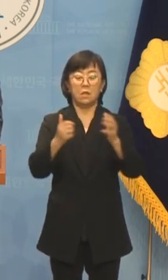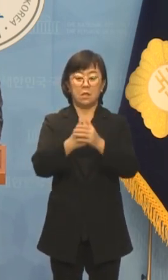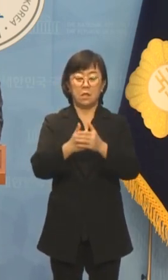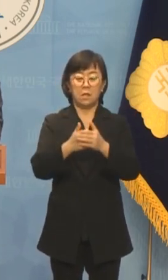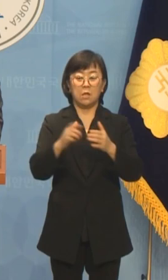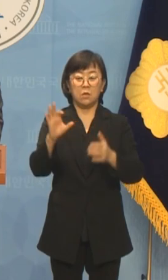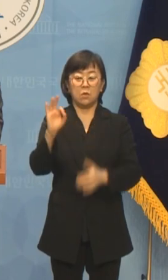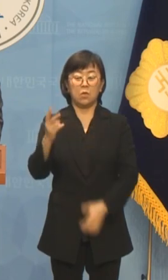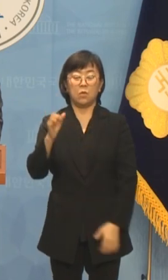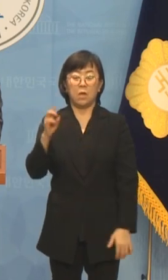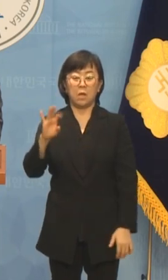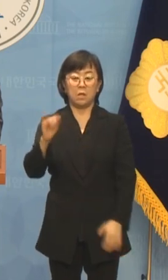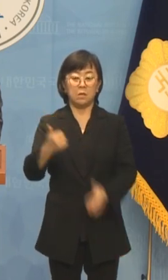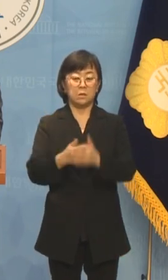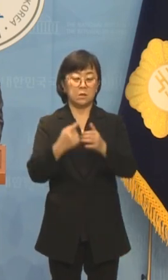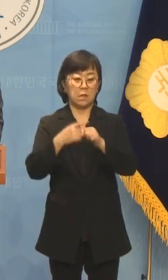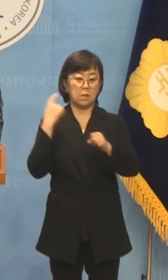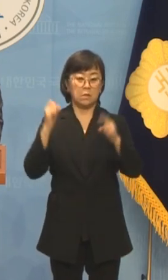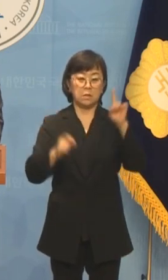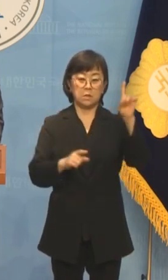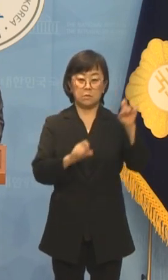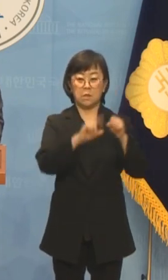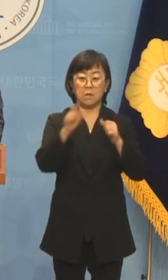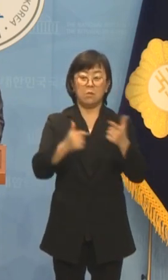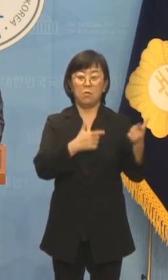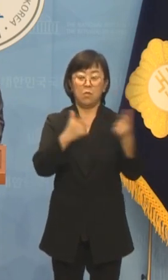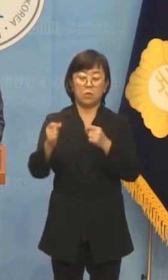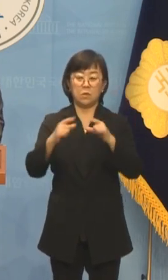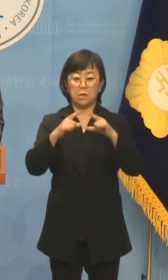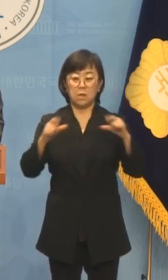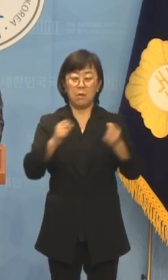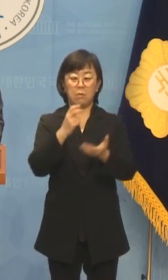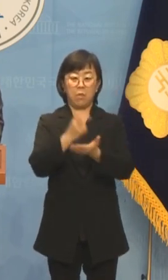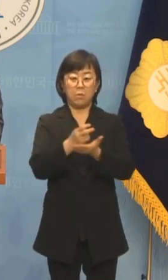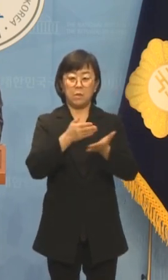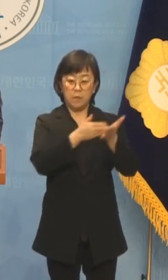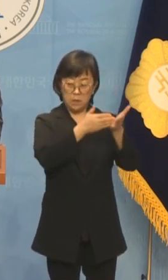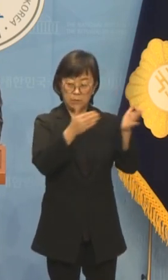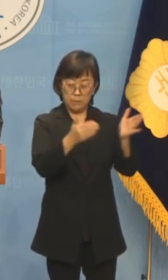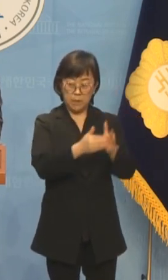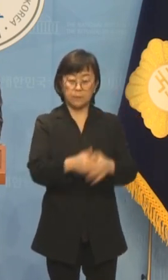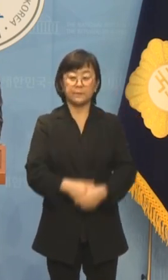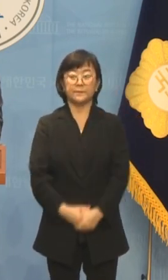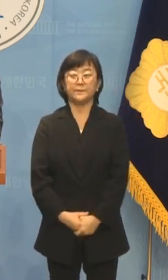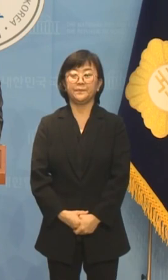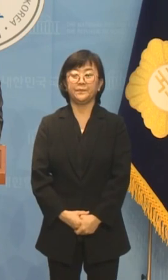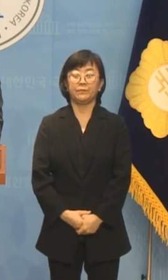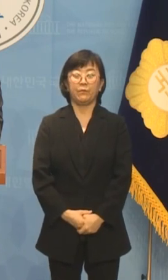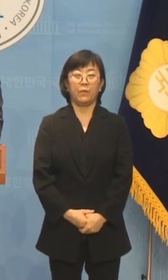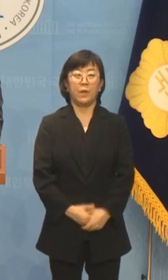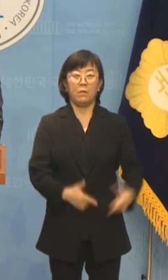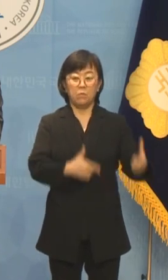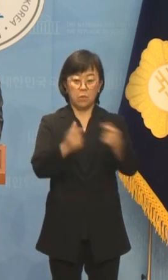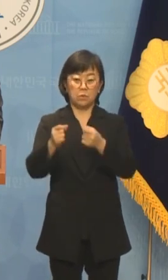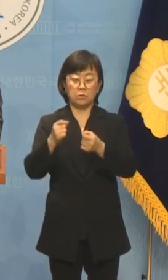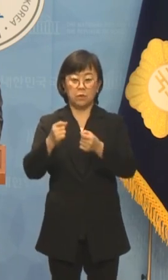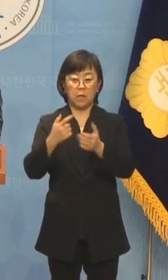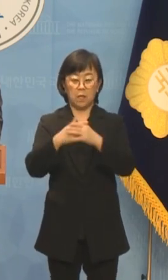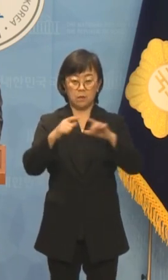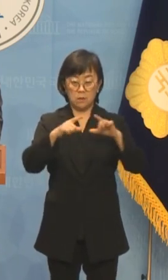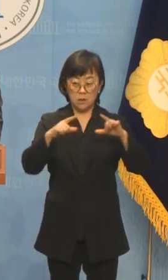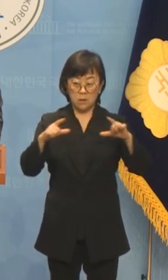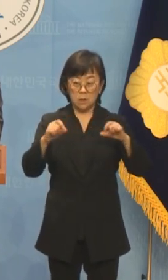새진보연합 용해인 의원은 지난해 11월 모두의 티켓법을 발의했습니다. 모두의 티켓은 요금을